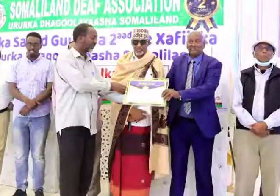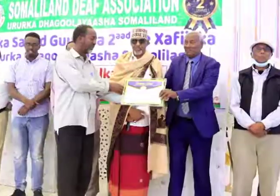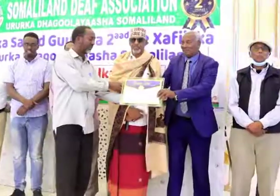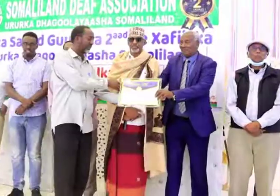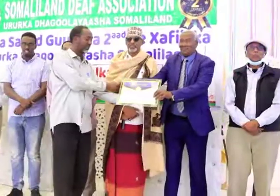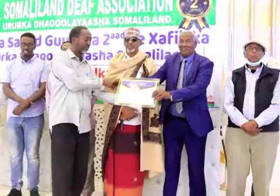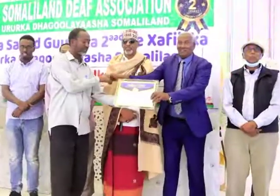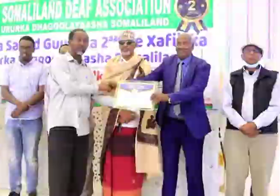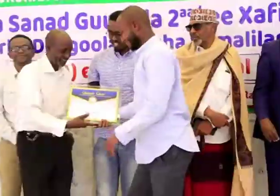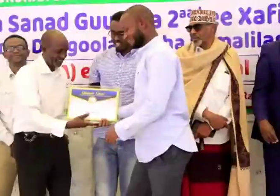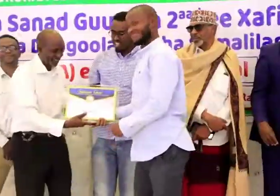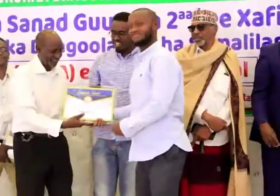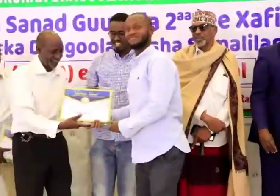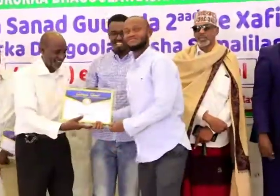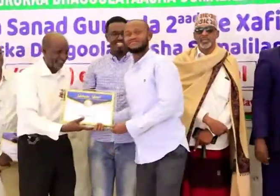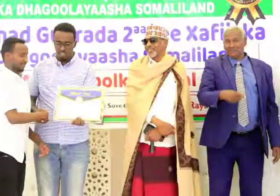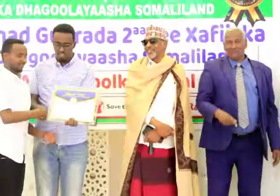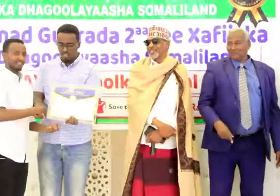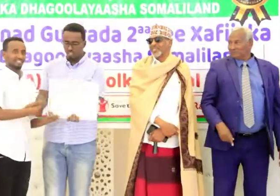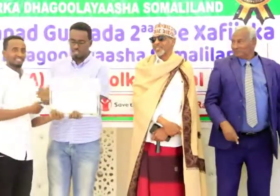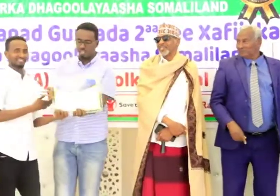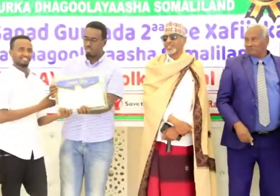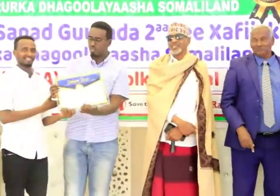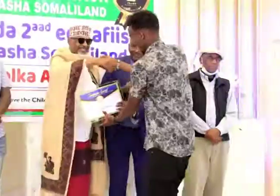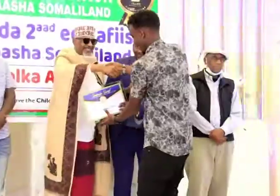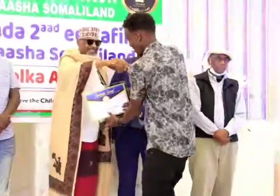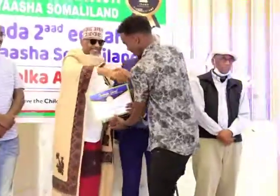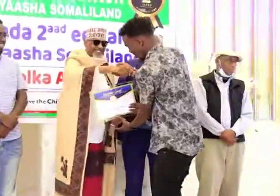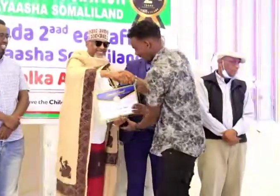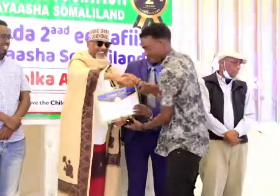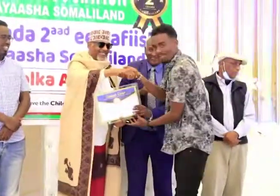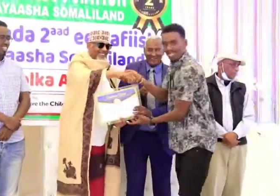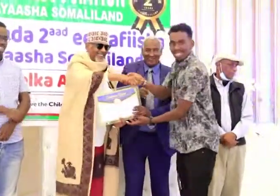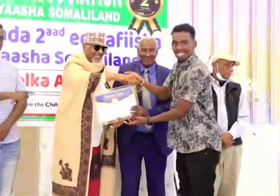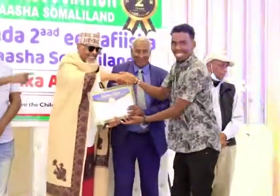maamusey mas'uuliyiin aqoonyahanno iyo ciyaaryahannada